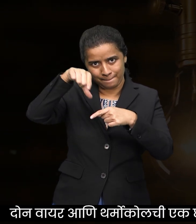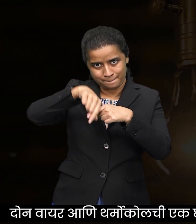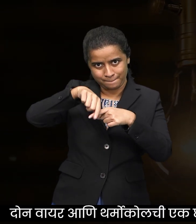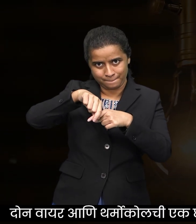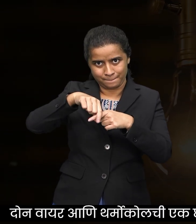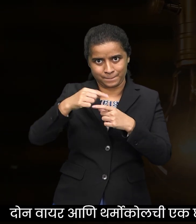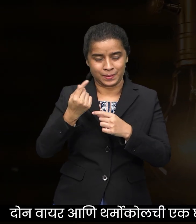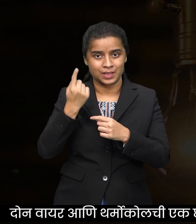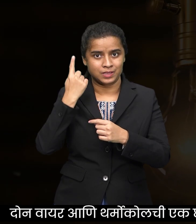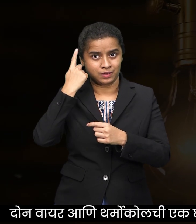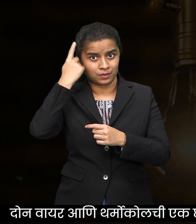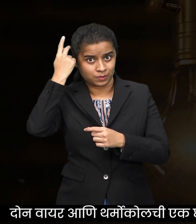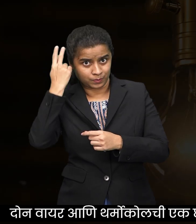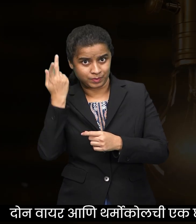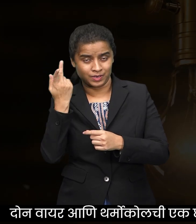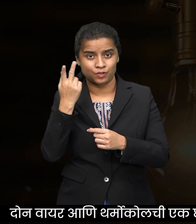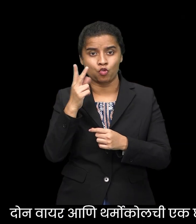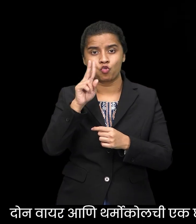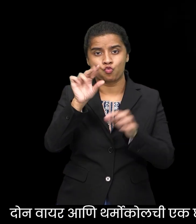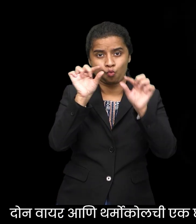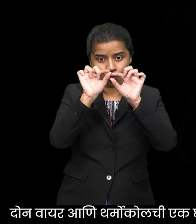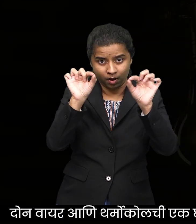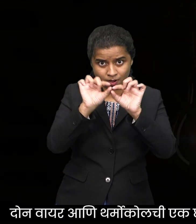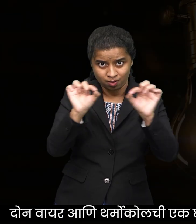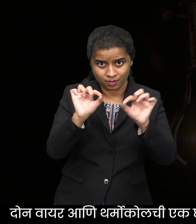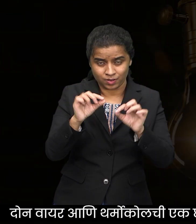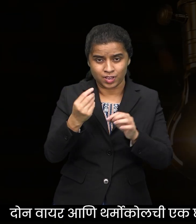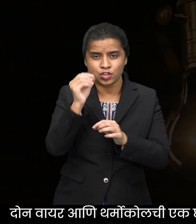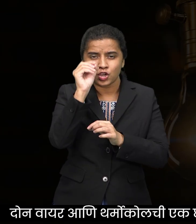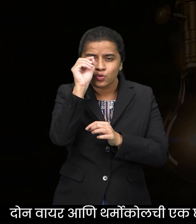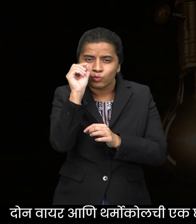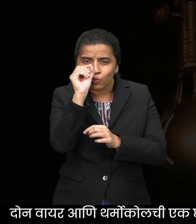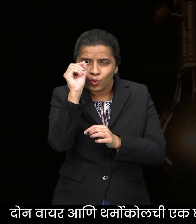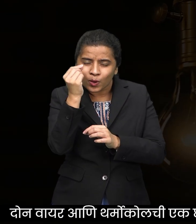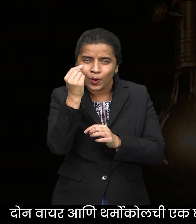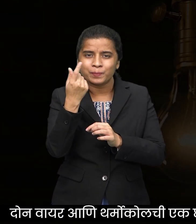आणि थर्माकोलची एक छोटी शीट वापरून खटका बनवू शकतो.